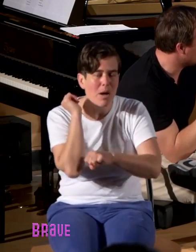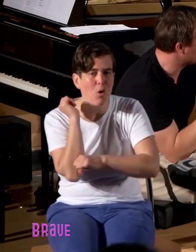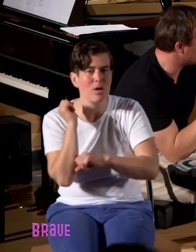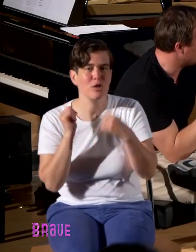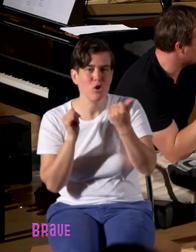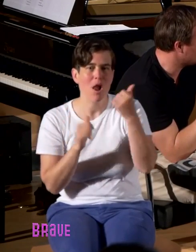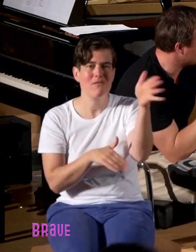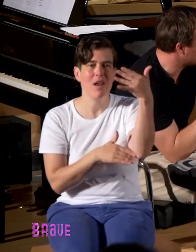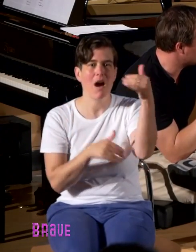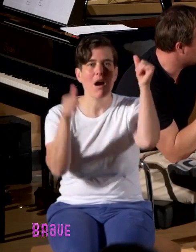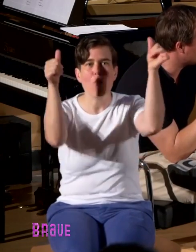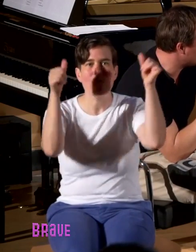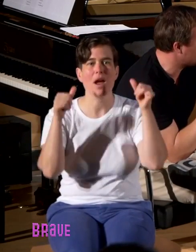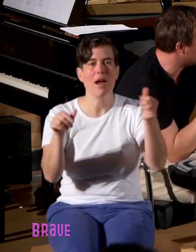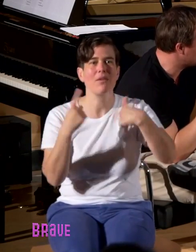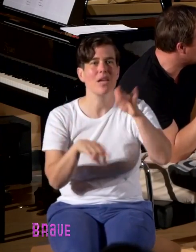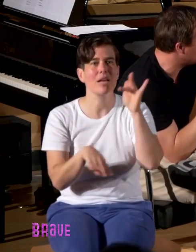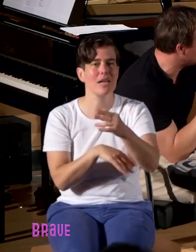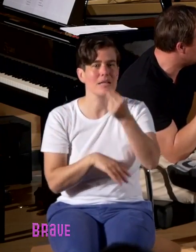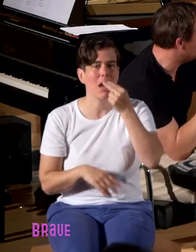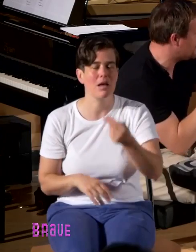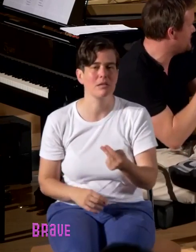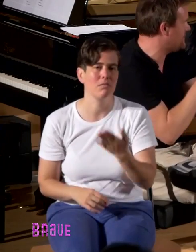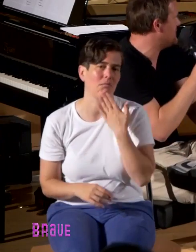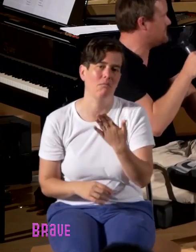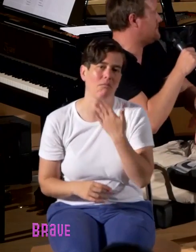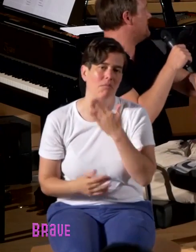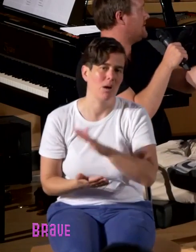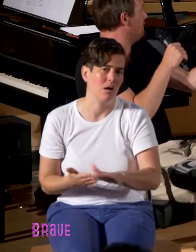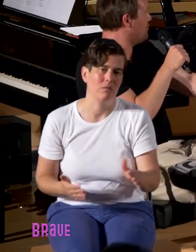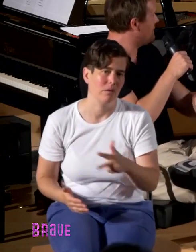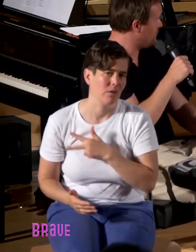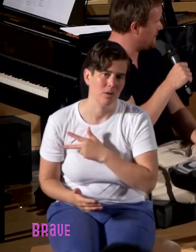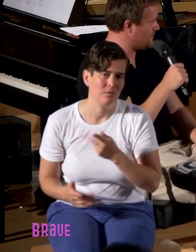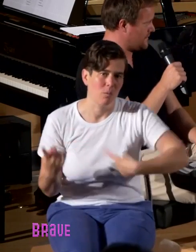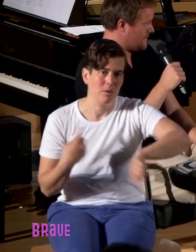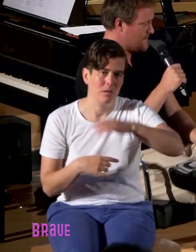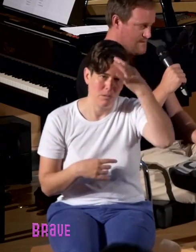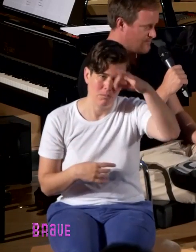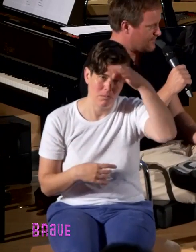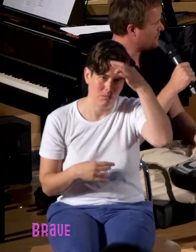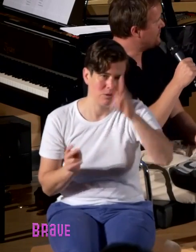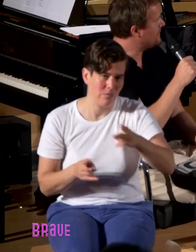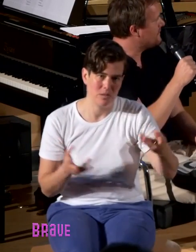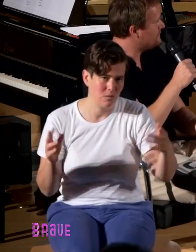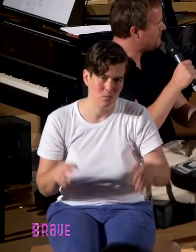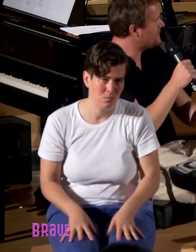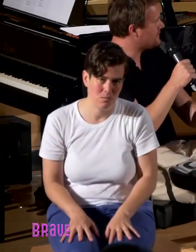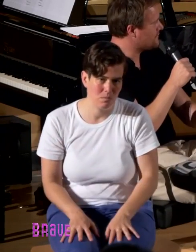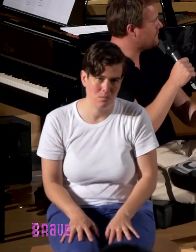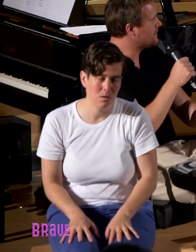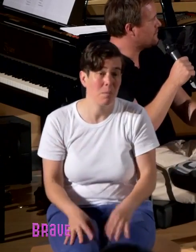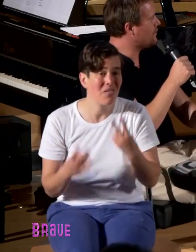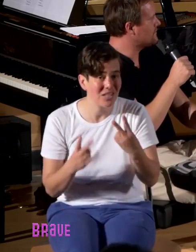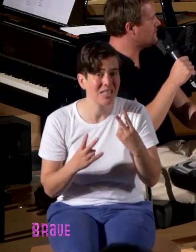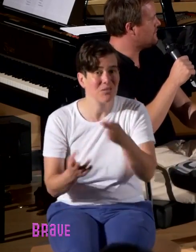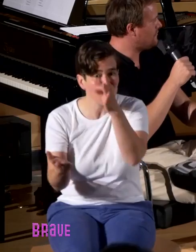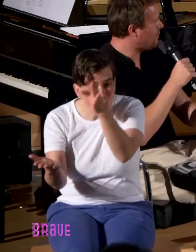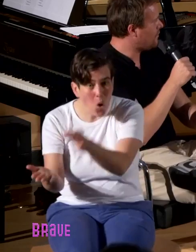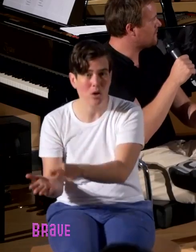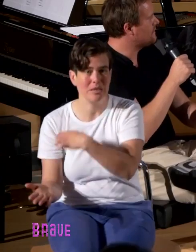Flagge hochzuhängen und sagen, wir sind gegen Nazis oder wir sind gegen Homophobie oder was auch immer. Wichtig ist es wirklich